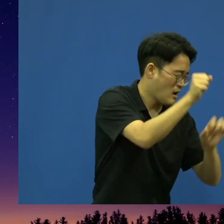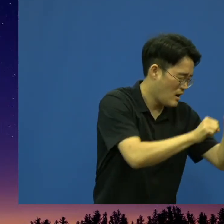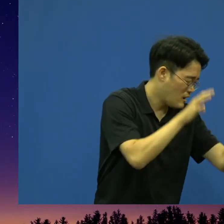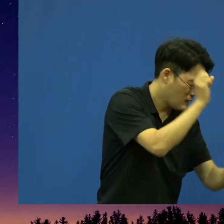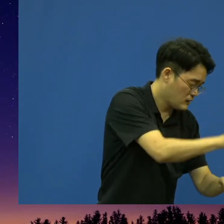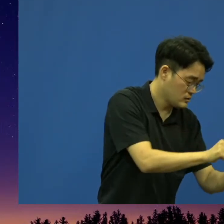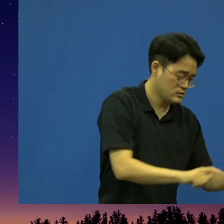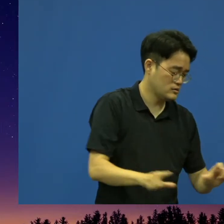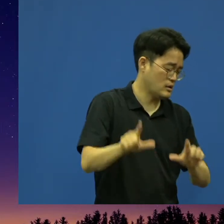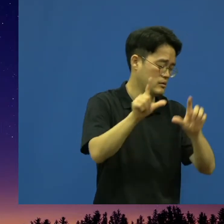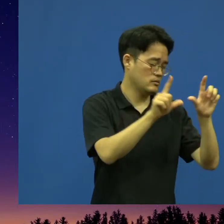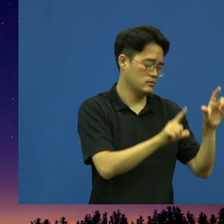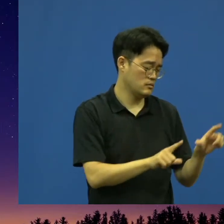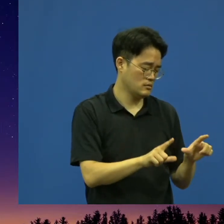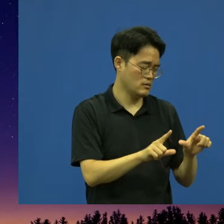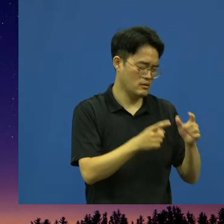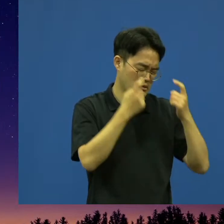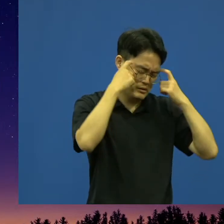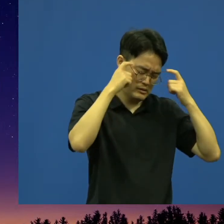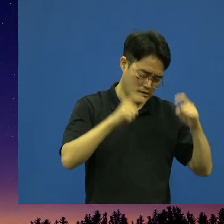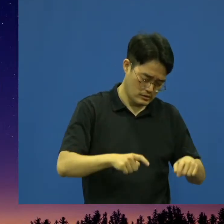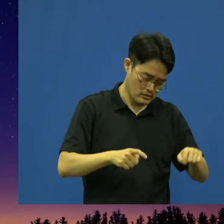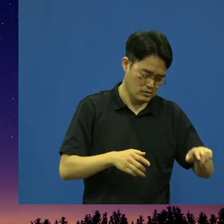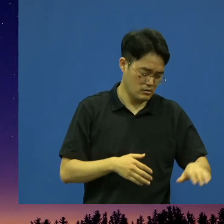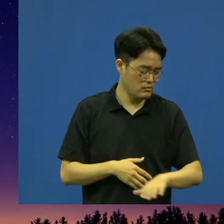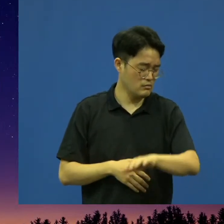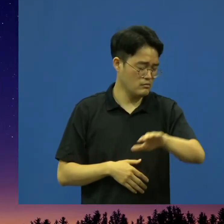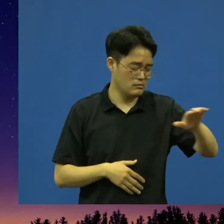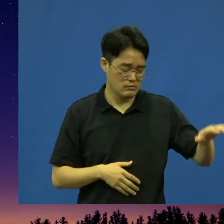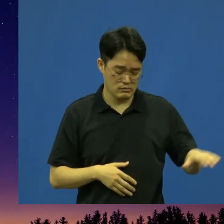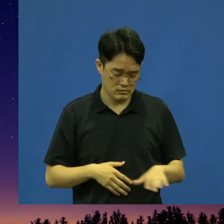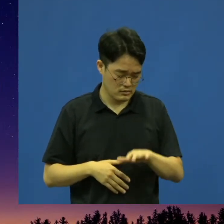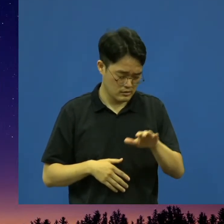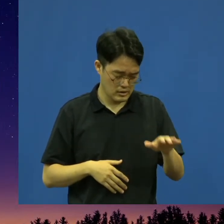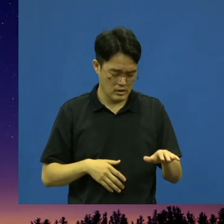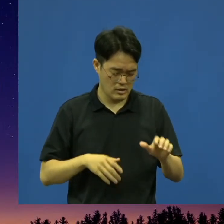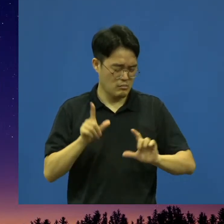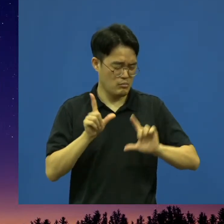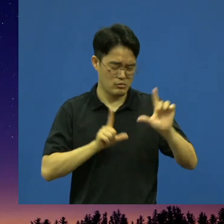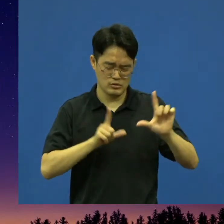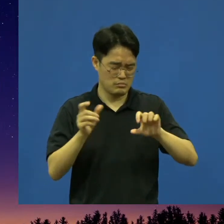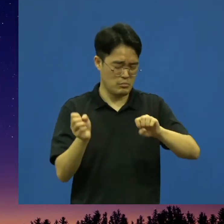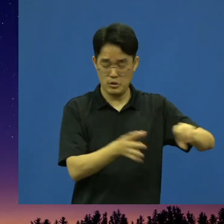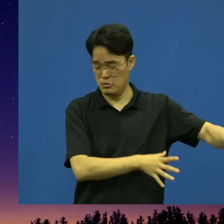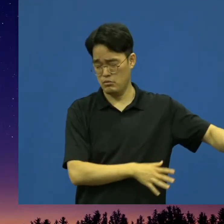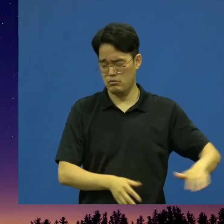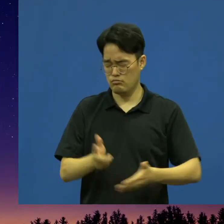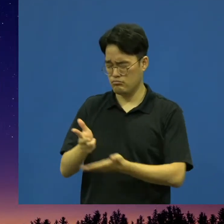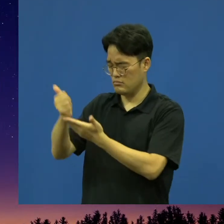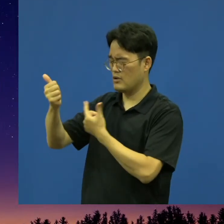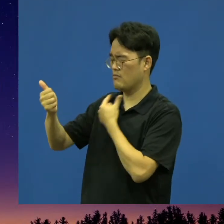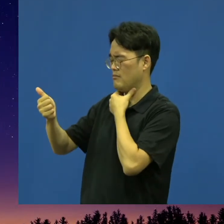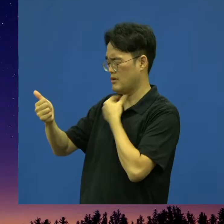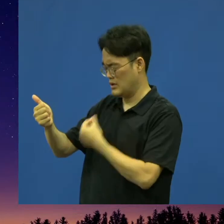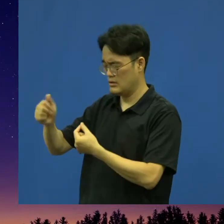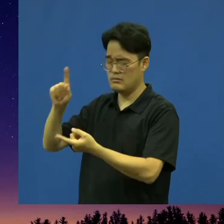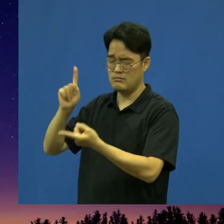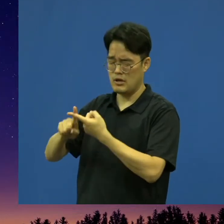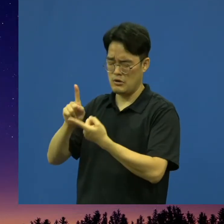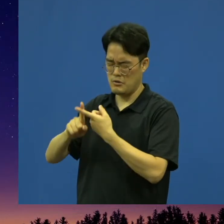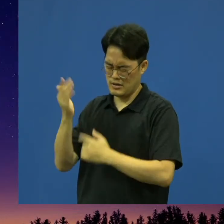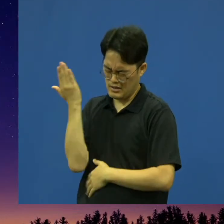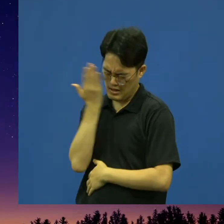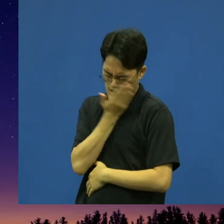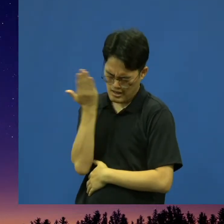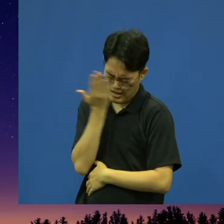하는 어리석은 우리의 경향을 넘어서서 주님이 원하시는 정금 같은